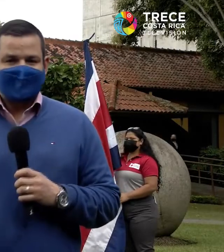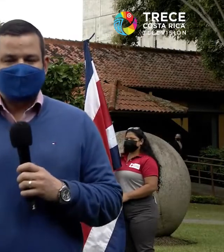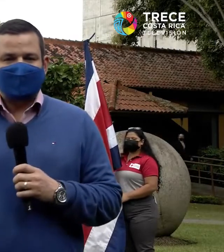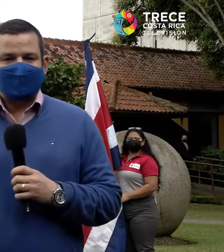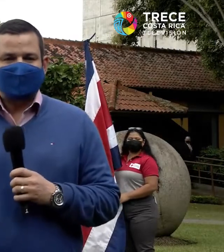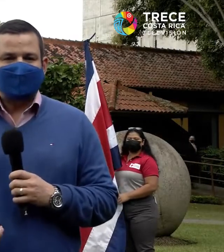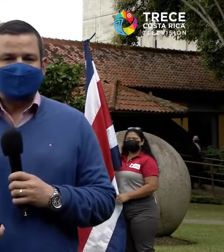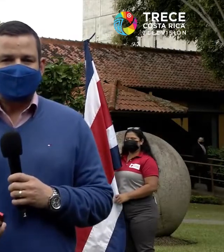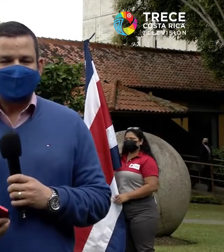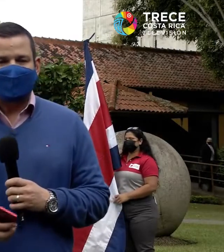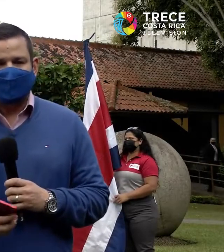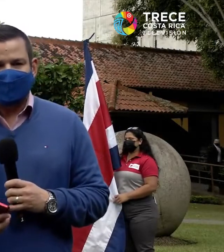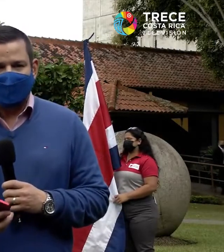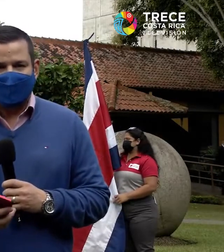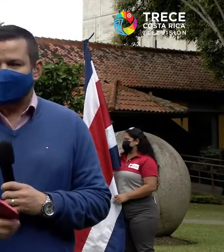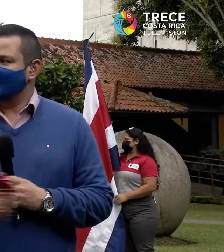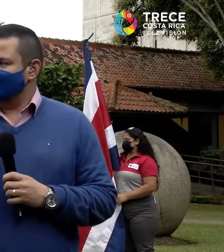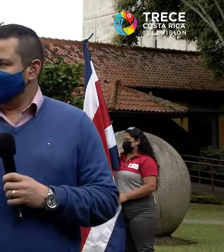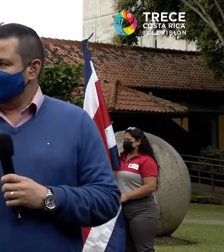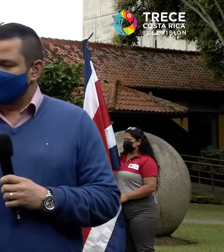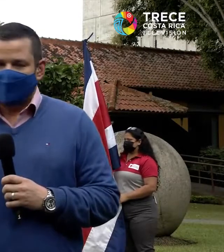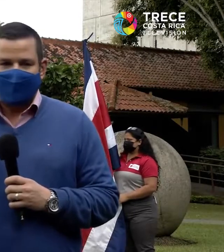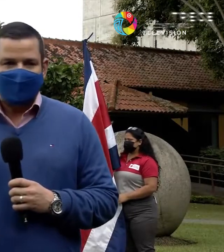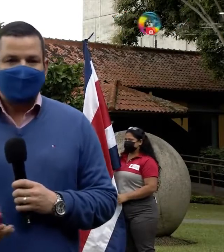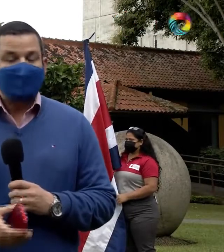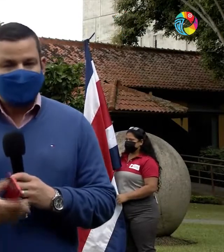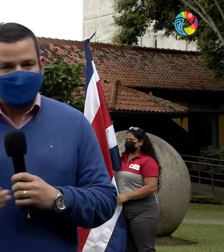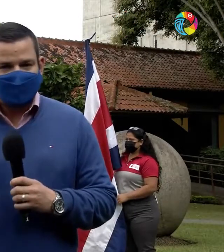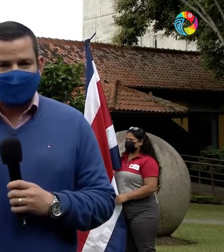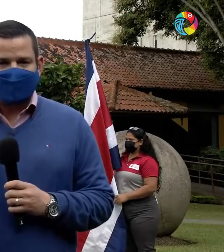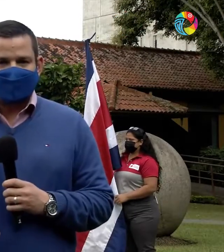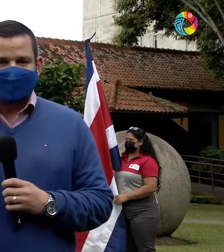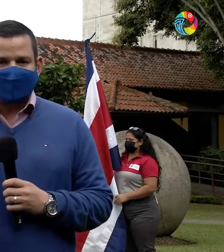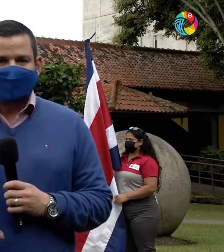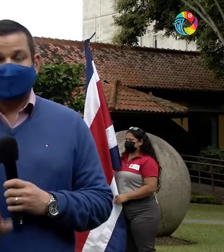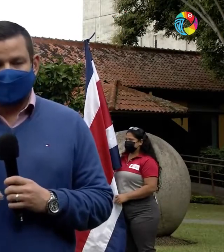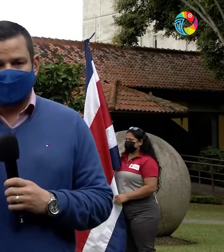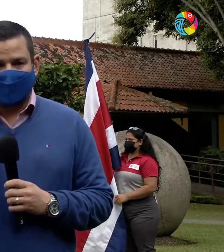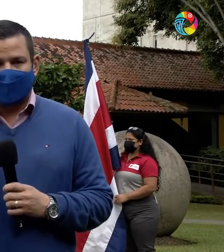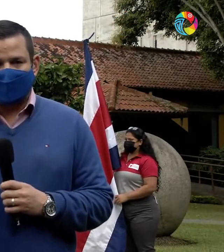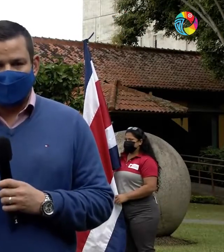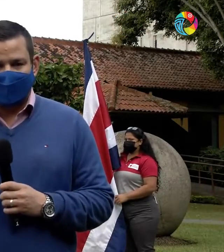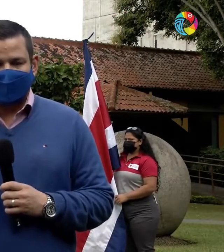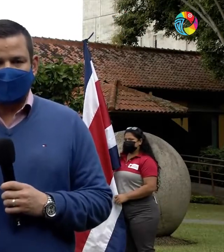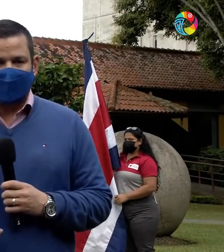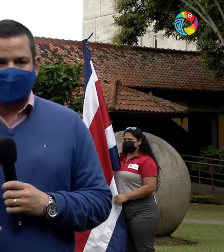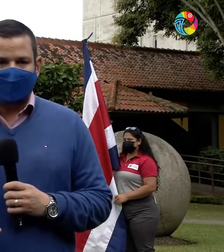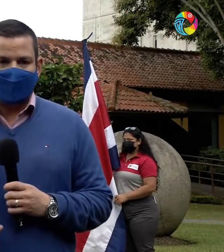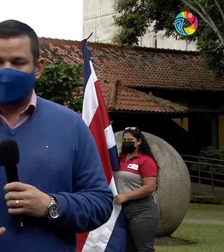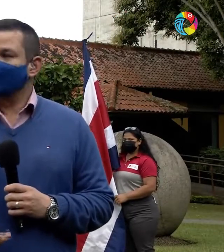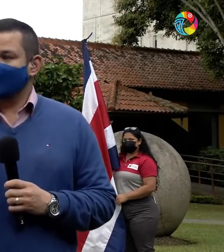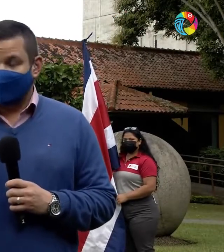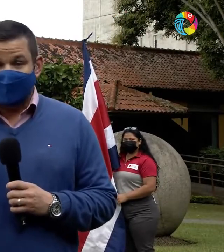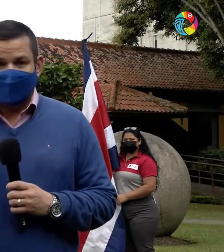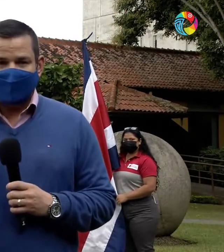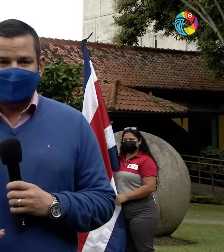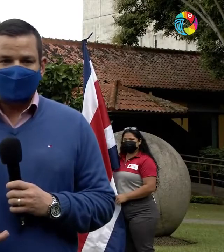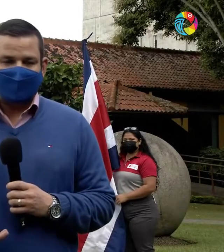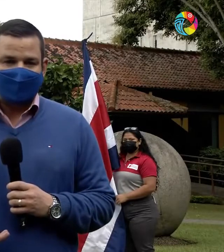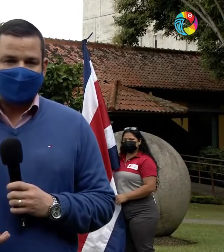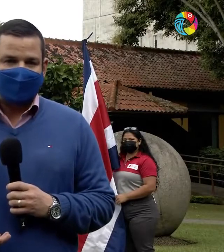763. Esto es importante debido a que el día de hoy hay muchas personas reunidas acá, tanto autoridades de gobierno como